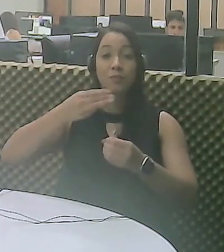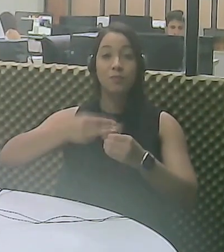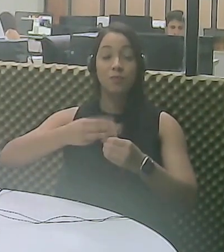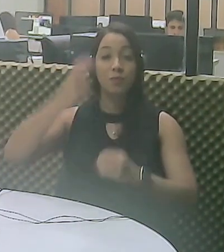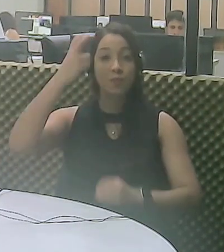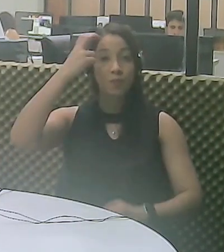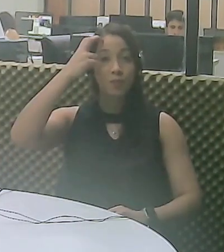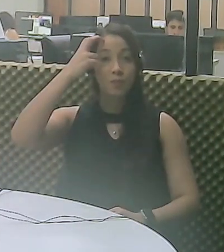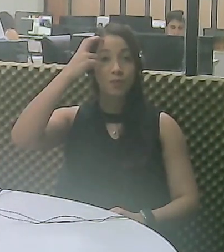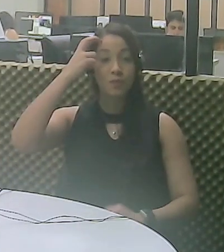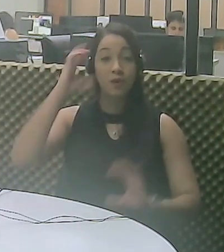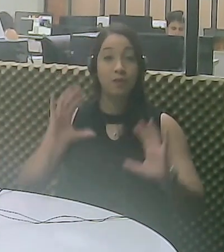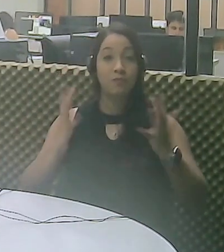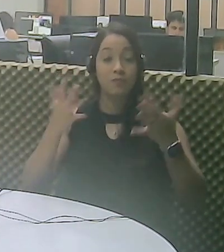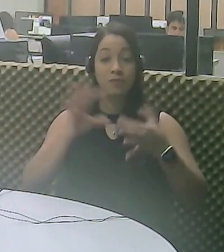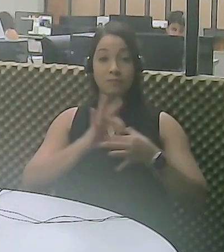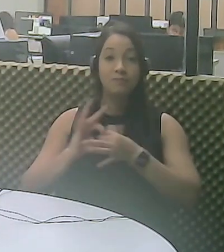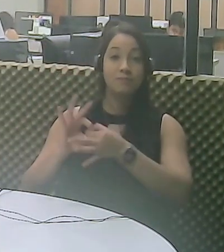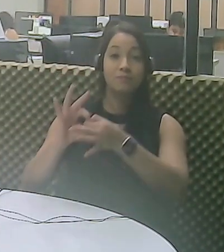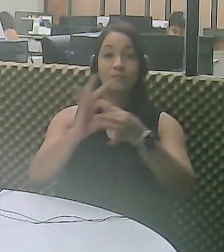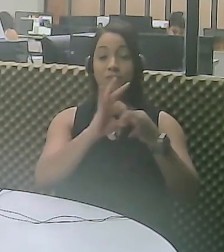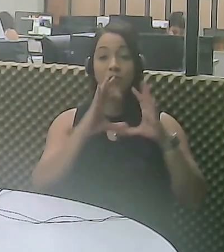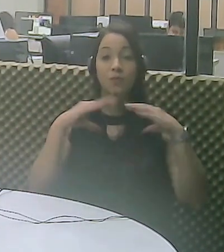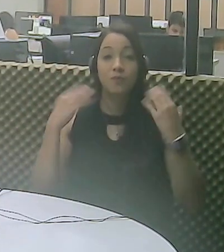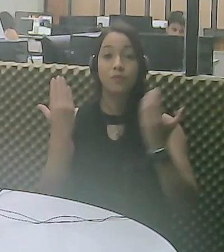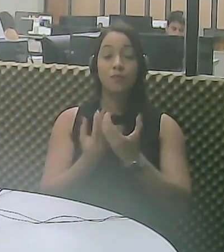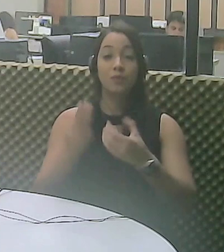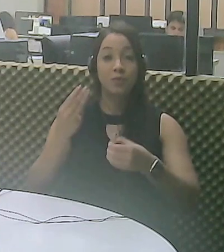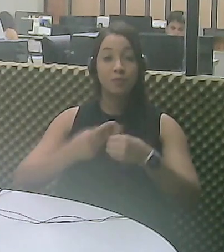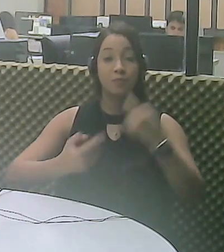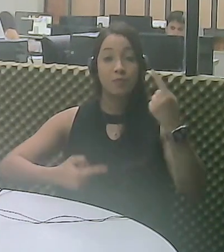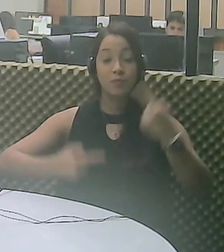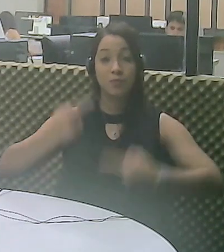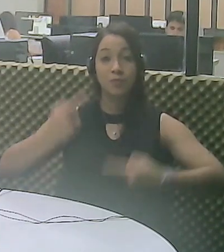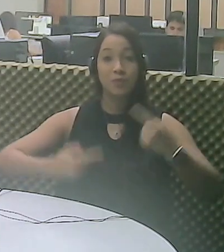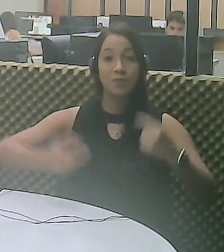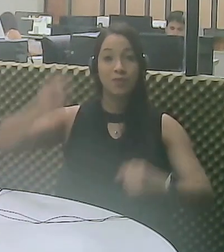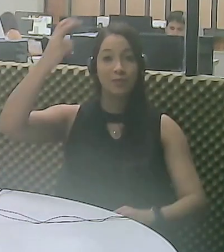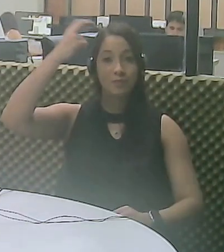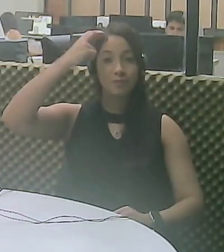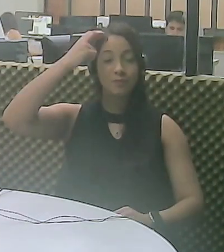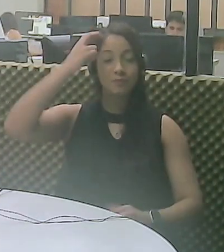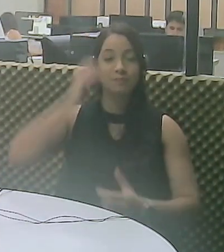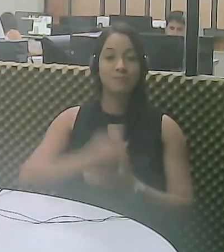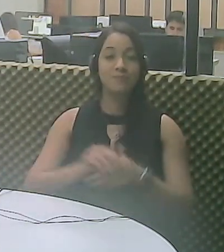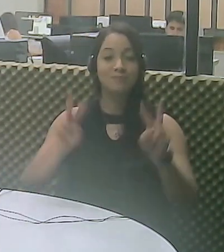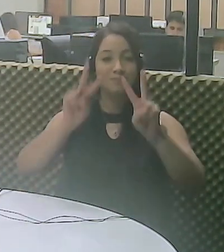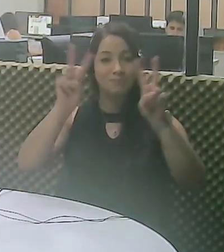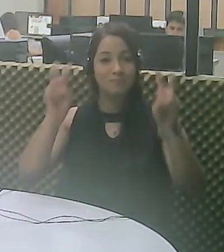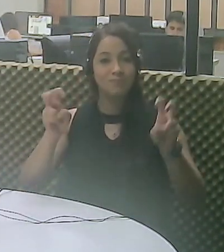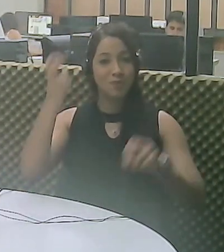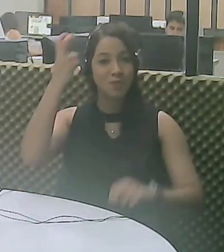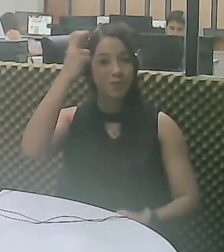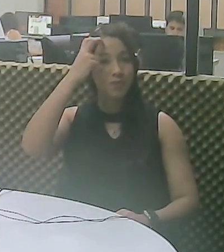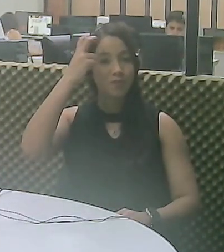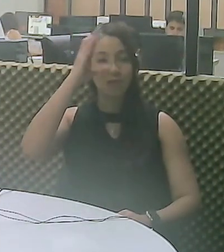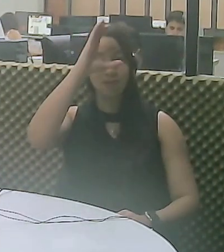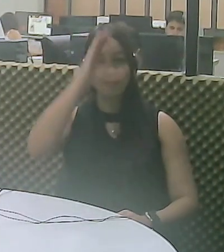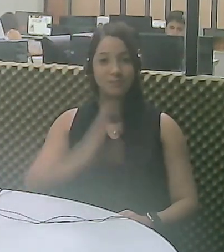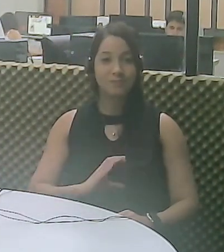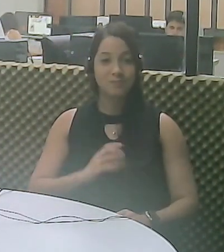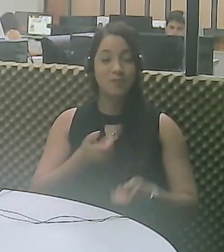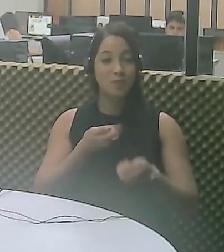A conferência é realizada em parceria com o Conselho Municipal de Política Cultural. Com a temática Cultura,